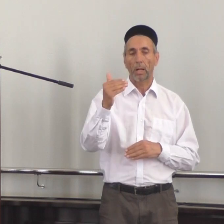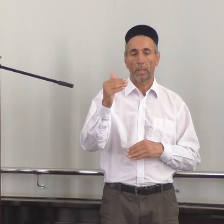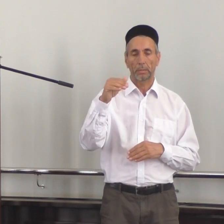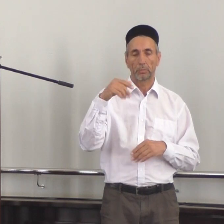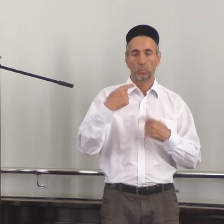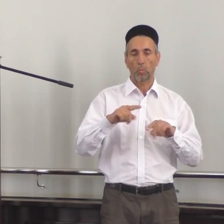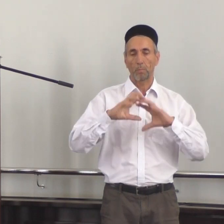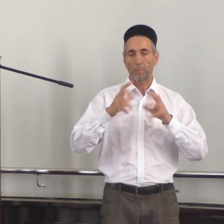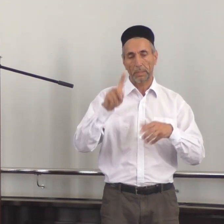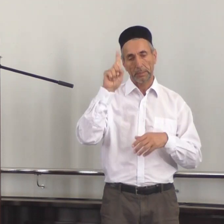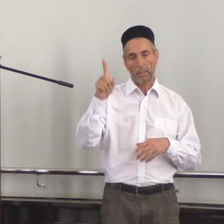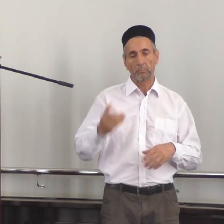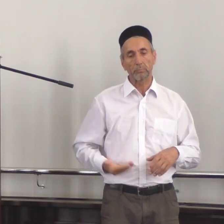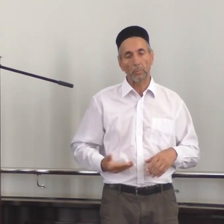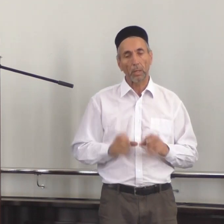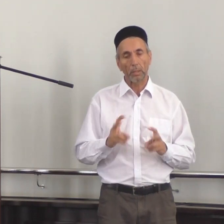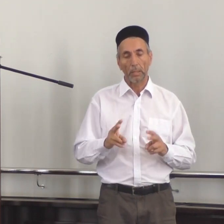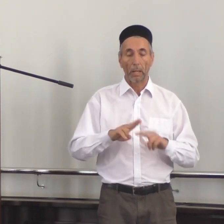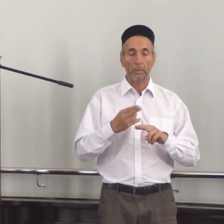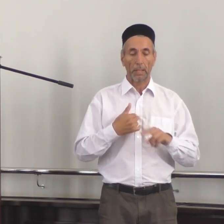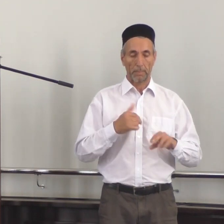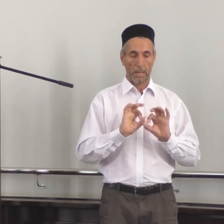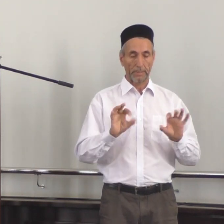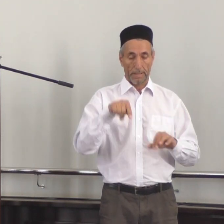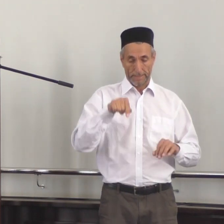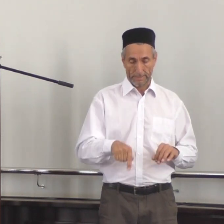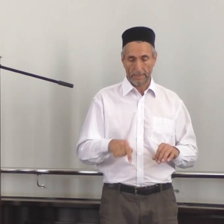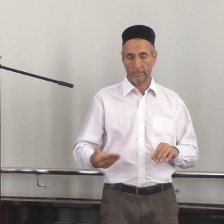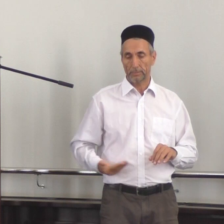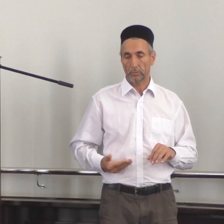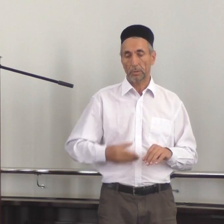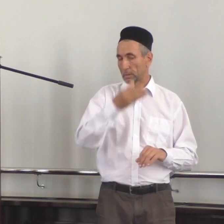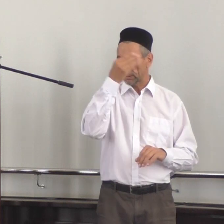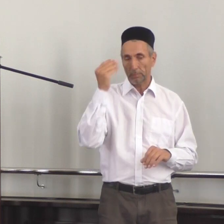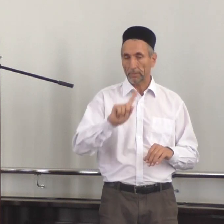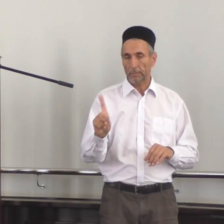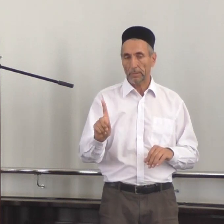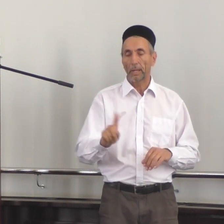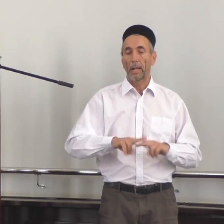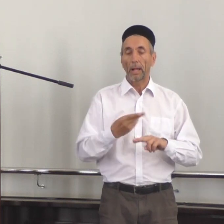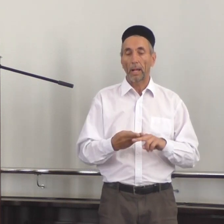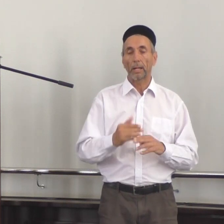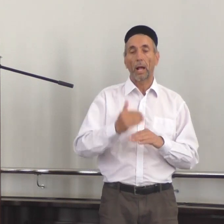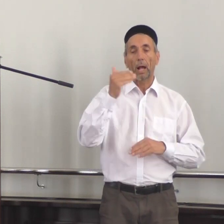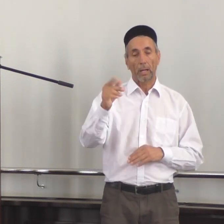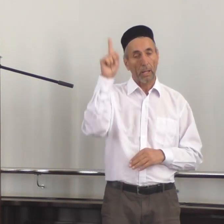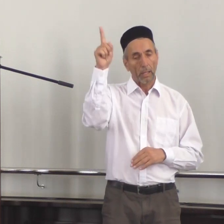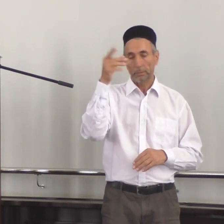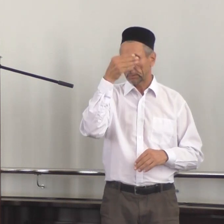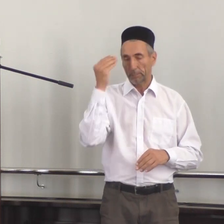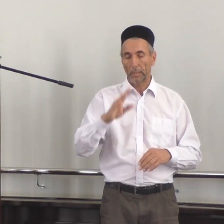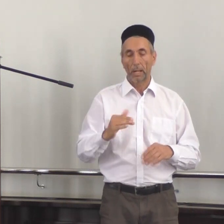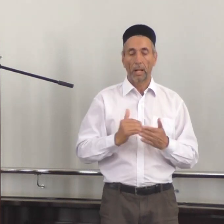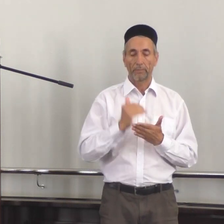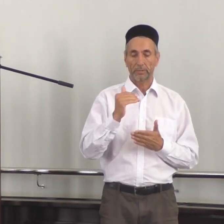торышы. Әмма Расулыбыз безгә аңлата, бу дөньяны онытмагыз ди, һәм ахиретне онытмагыз.